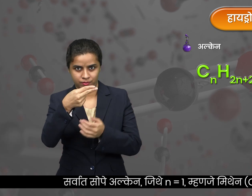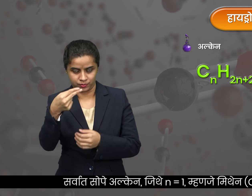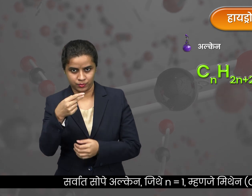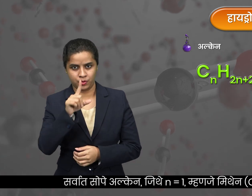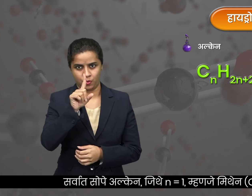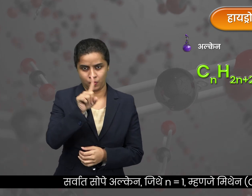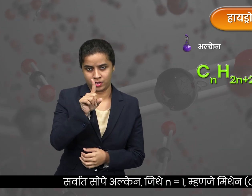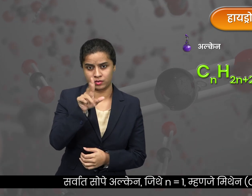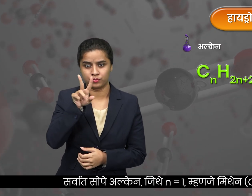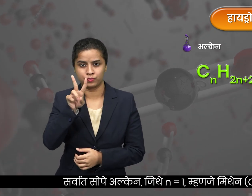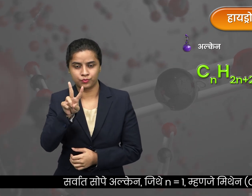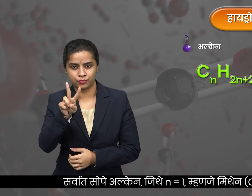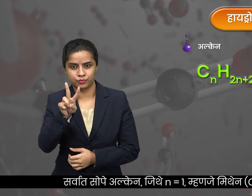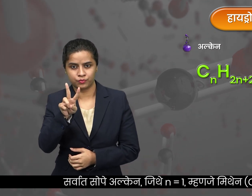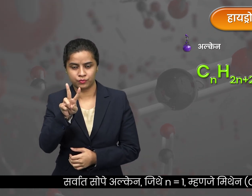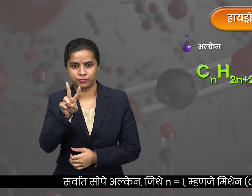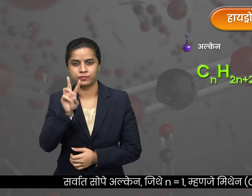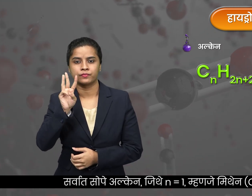मिथेन CH4 आहे.